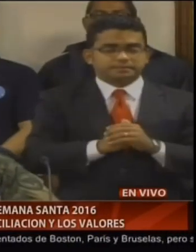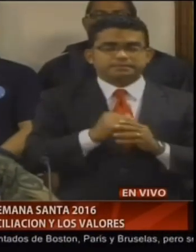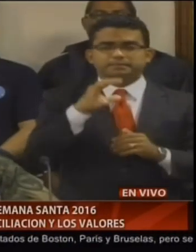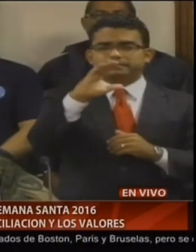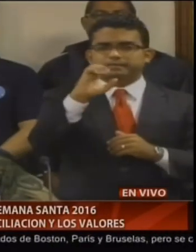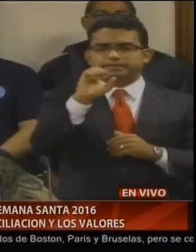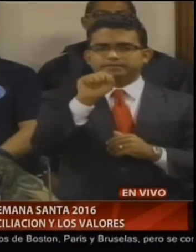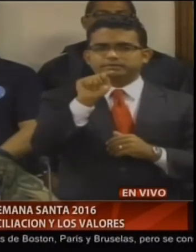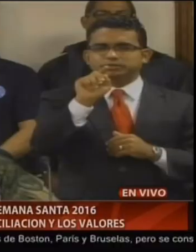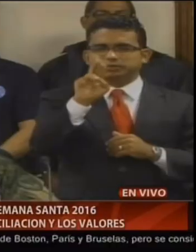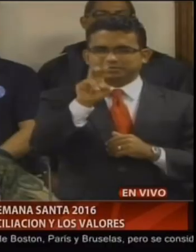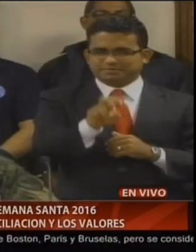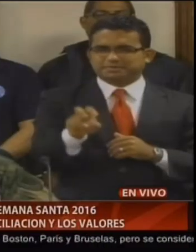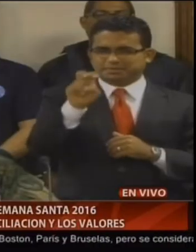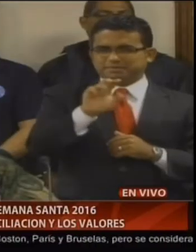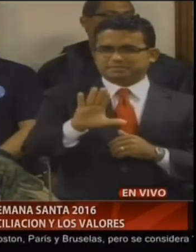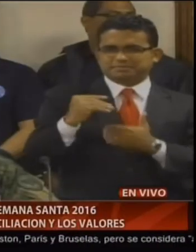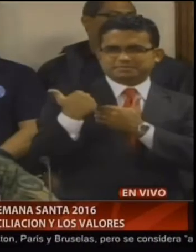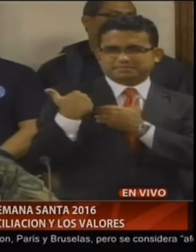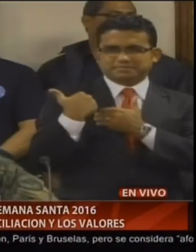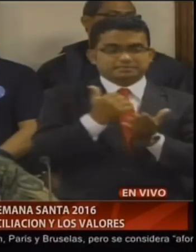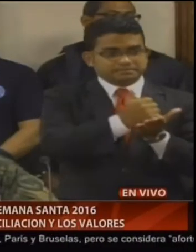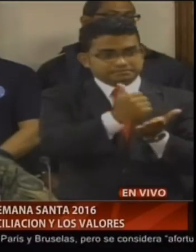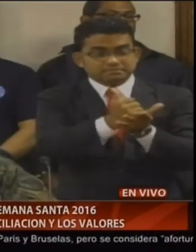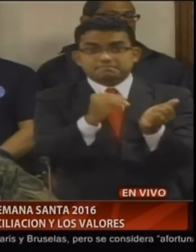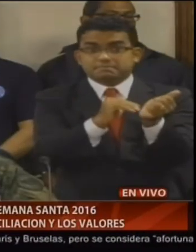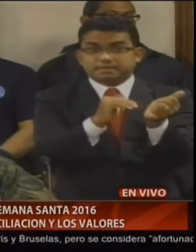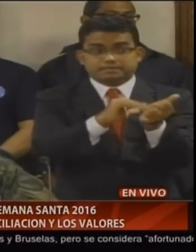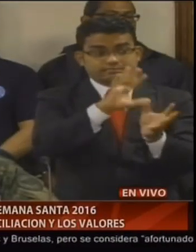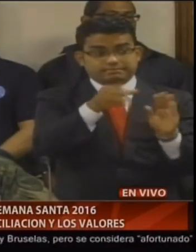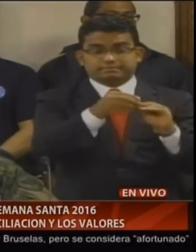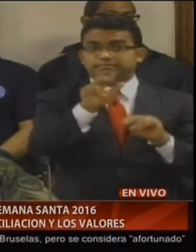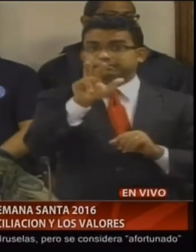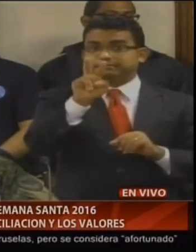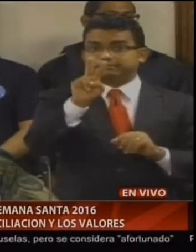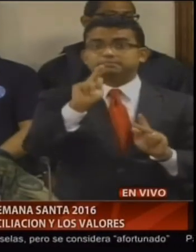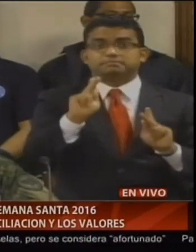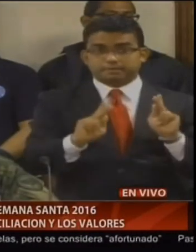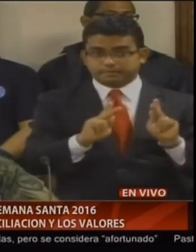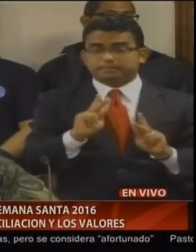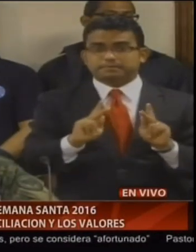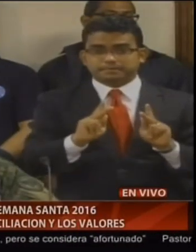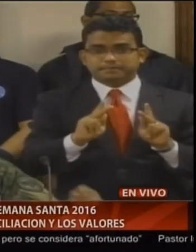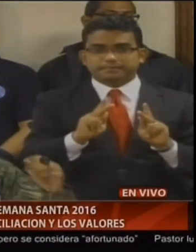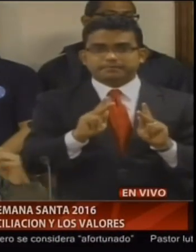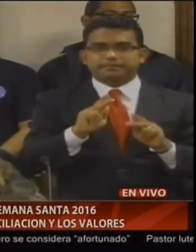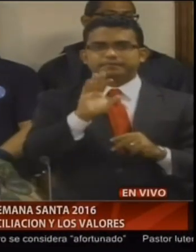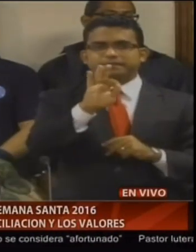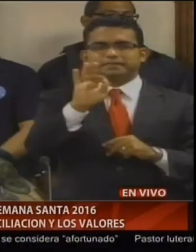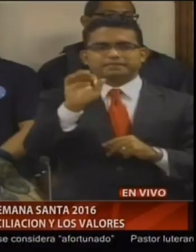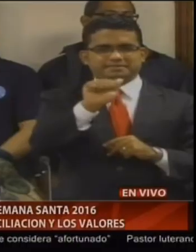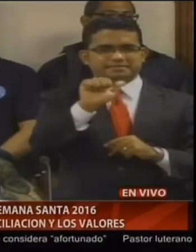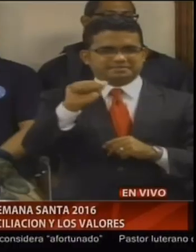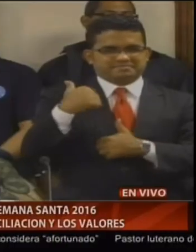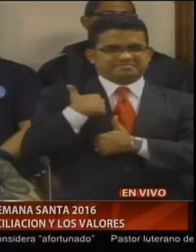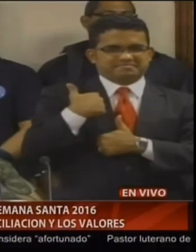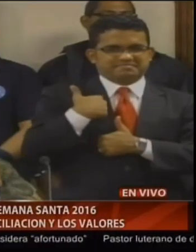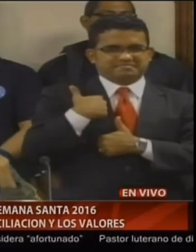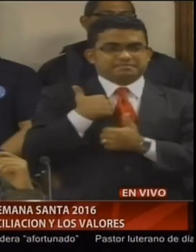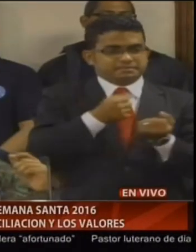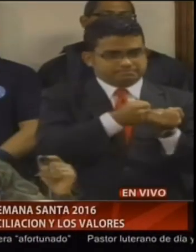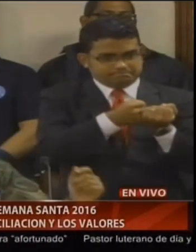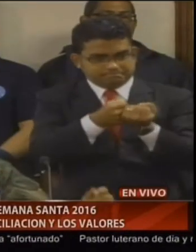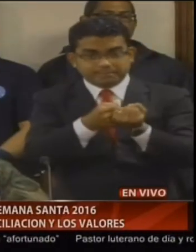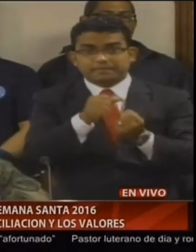SESTUR, ha ofrecido asistencia médica a 32 personas. La Fuerza Aérea de la República Dominicana ha realizado